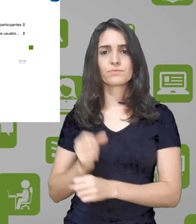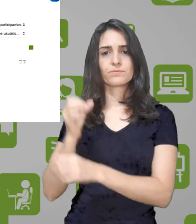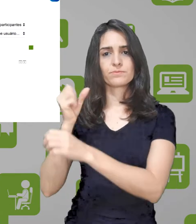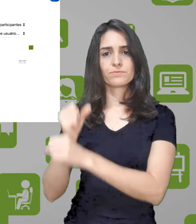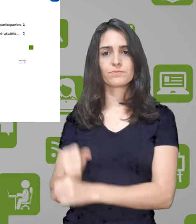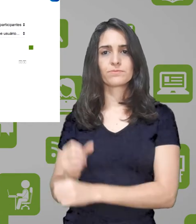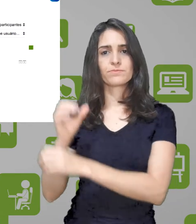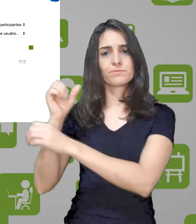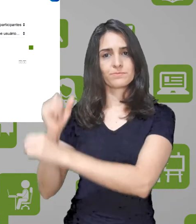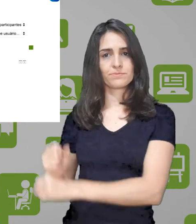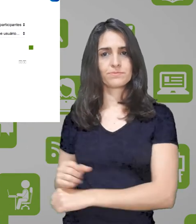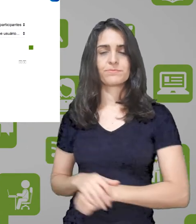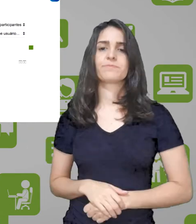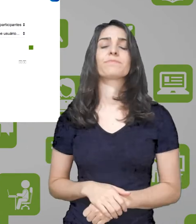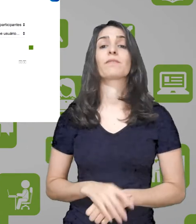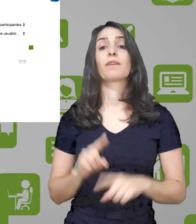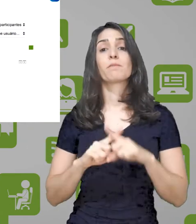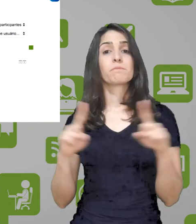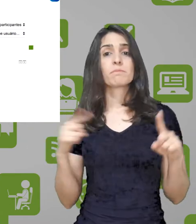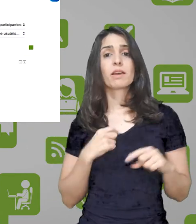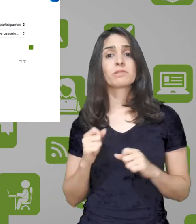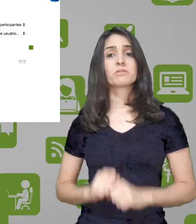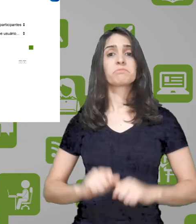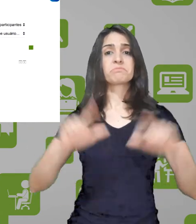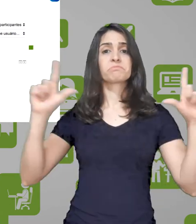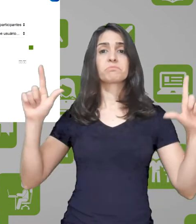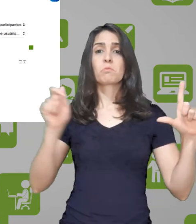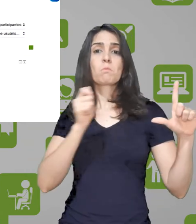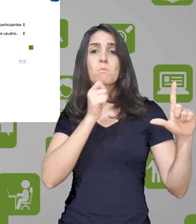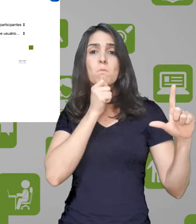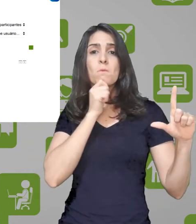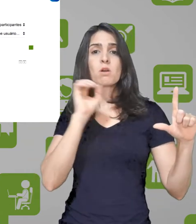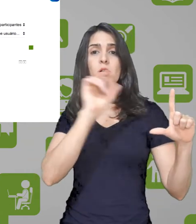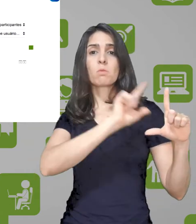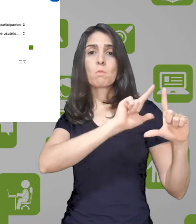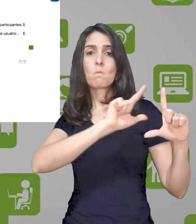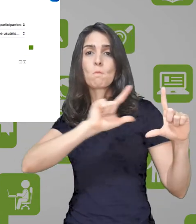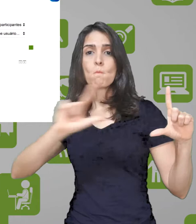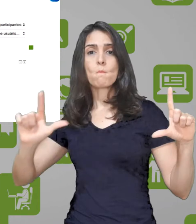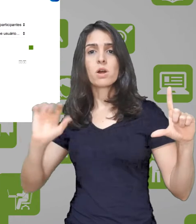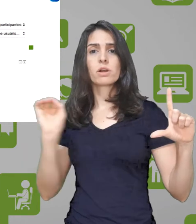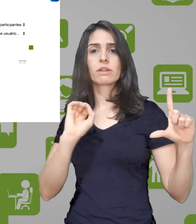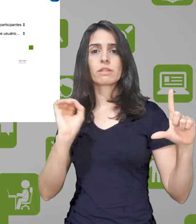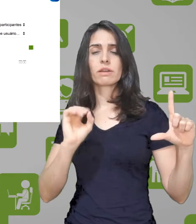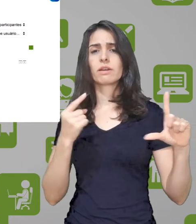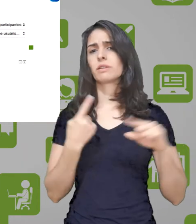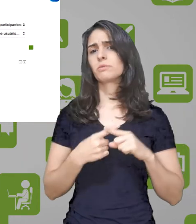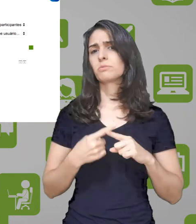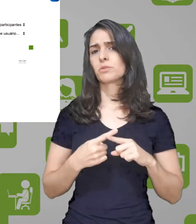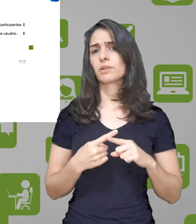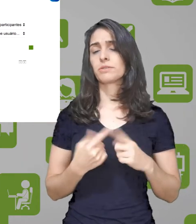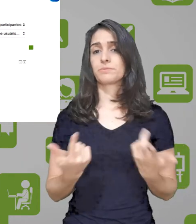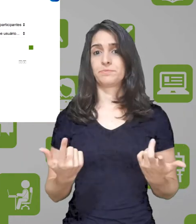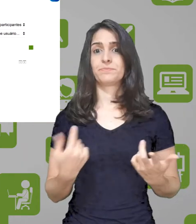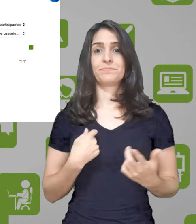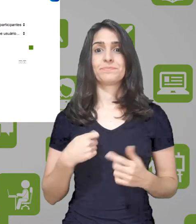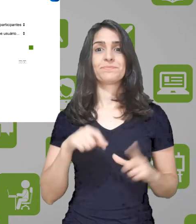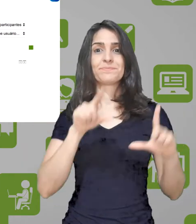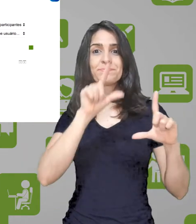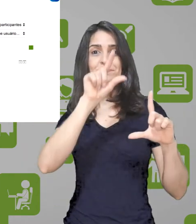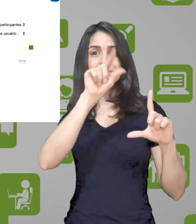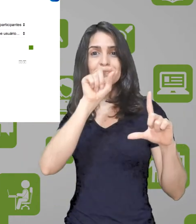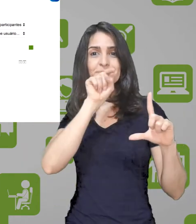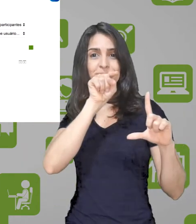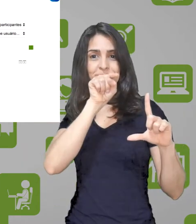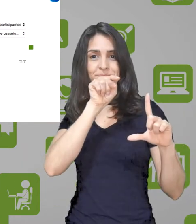no caso aqui eu abri não apareceu nada e agora porque que não o sendo é só